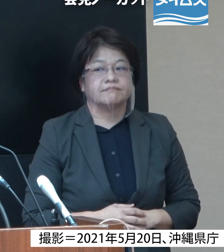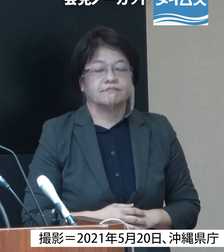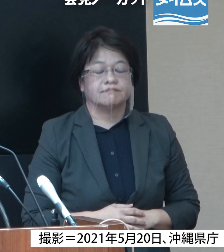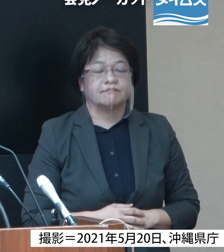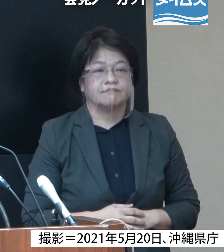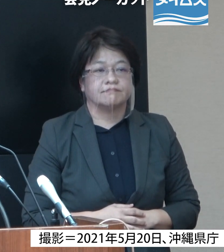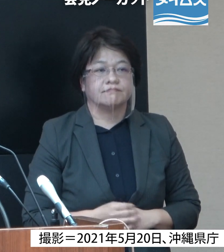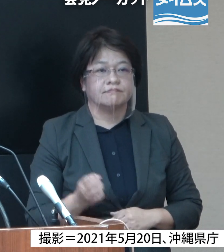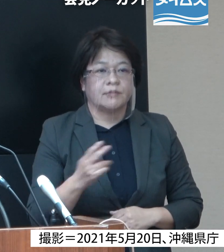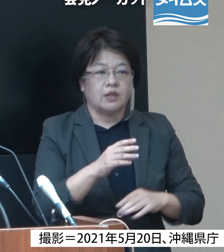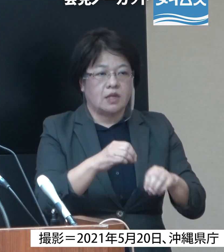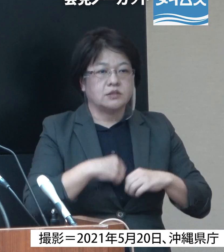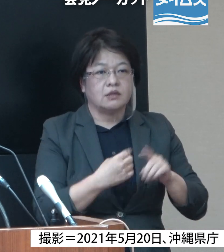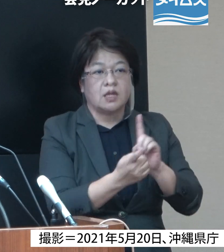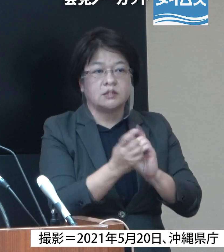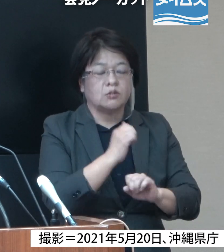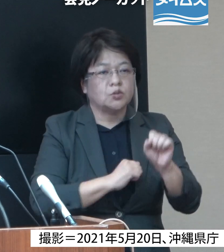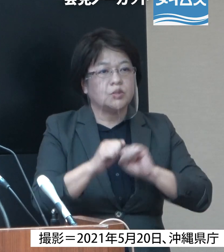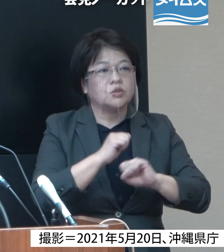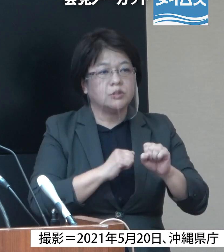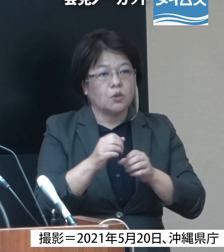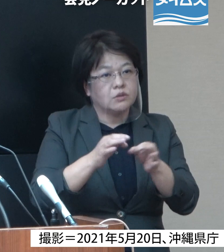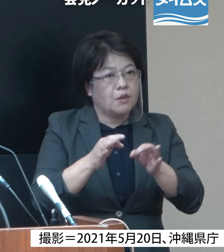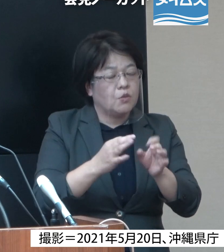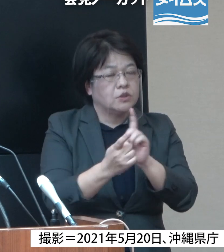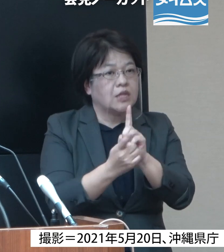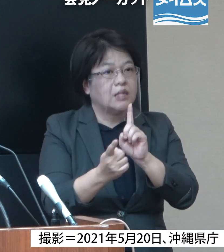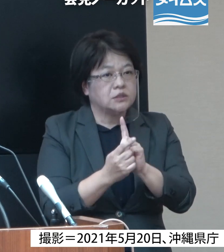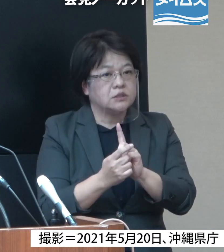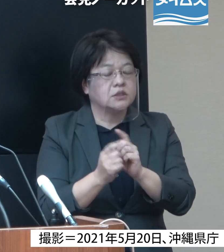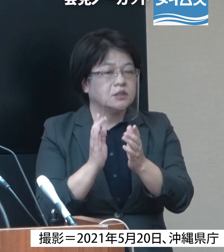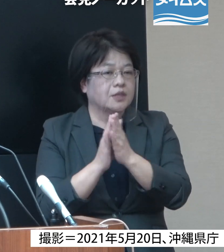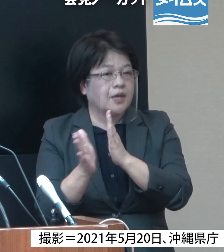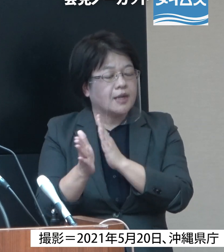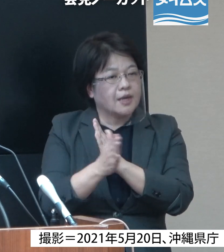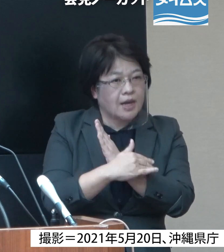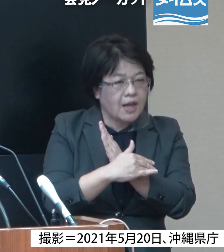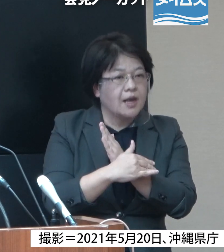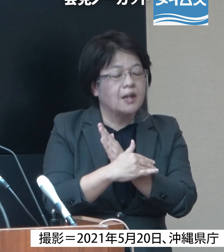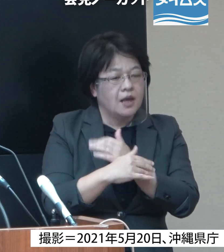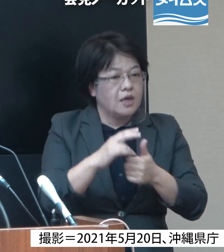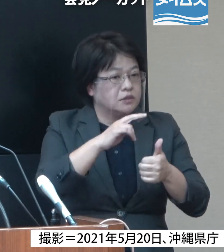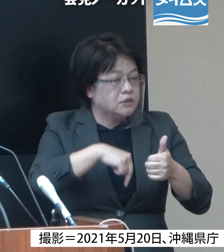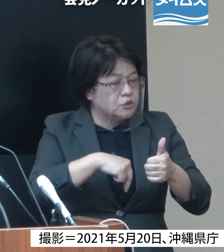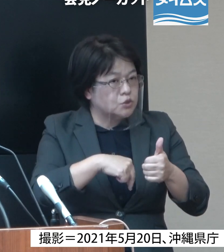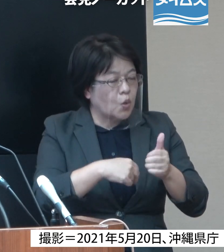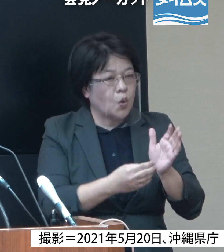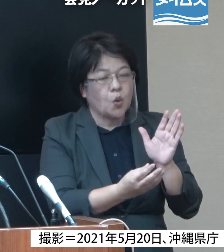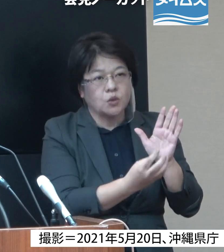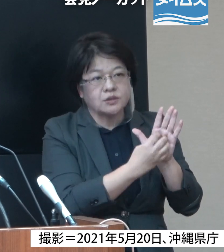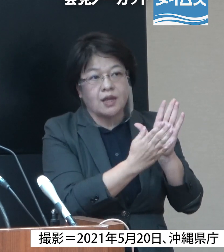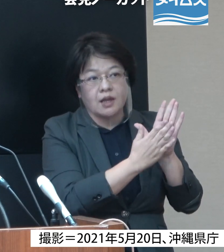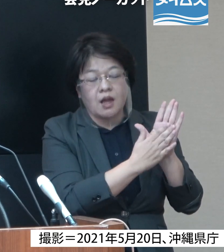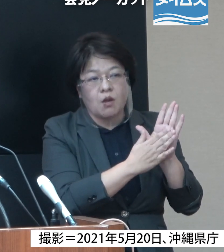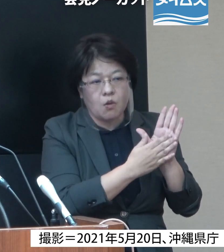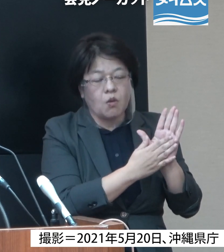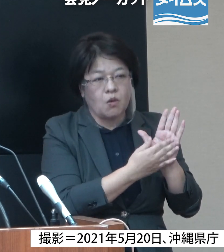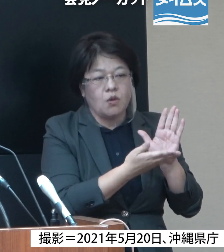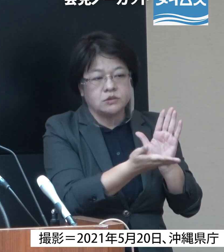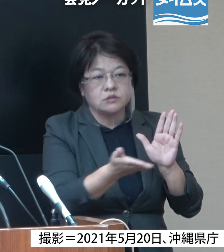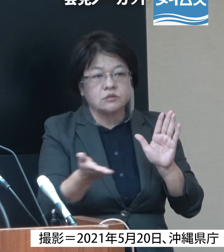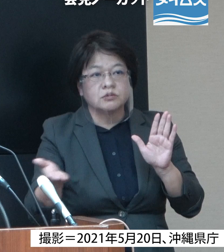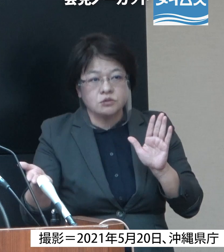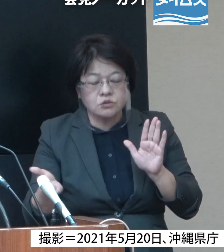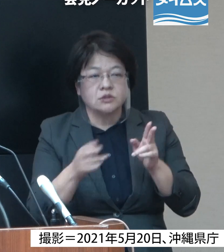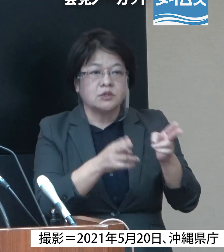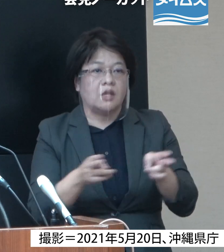また感染対策に取り組んでいる店舗に対し、県から認証ステッカーを付与する感染防止対策認証制